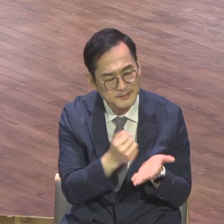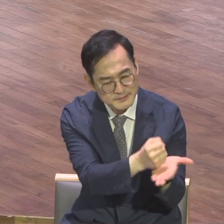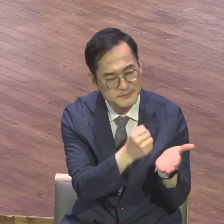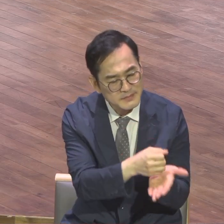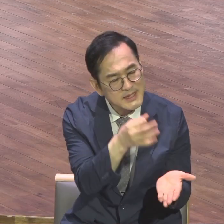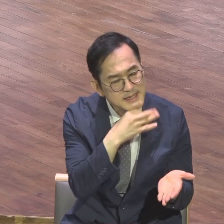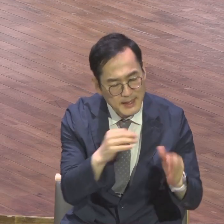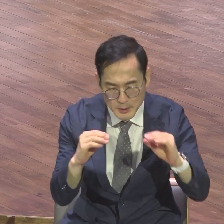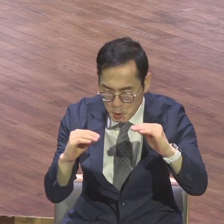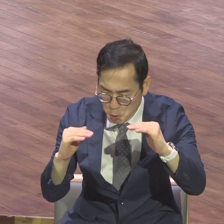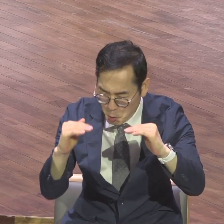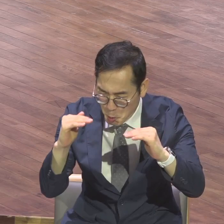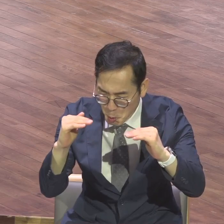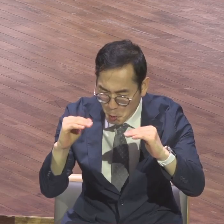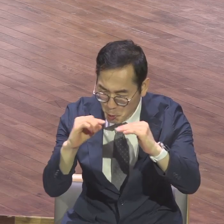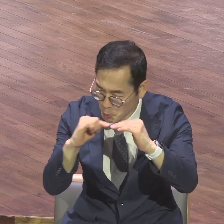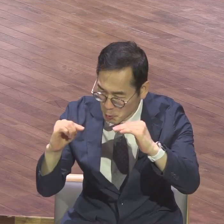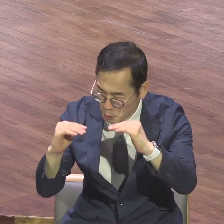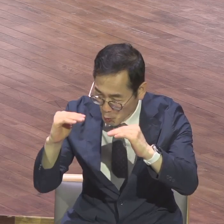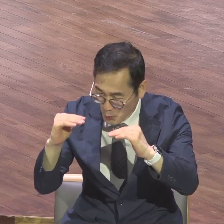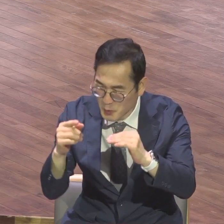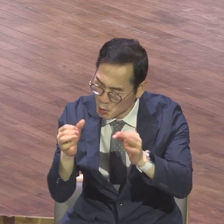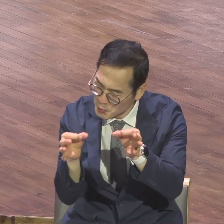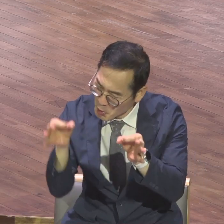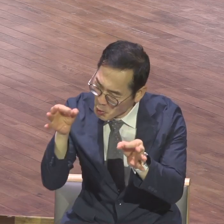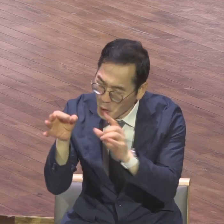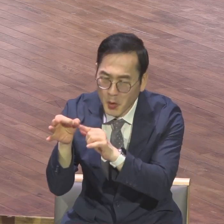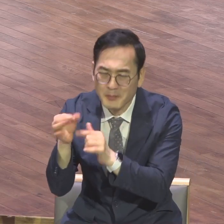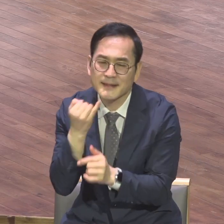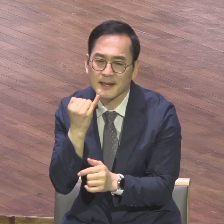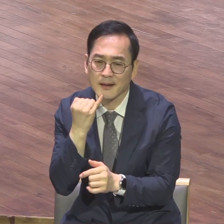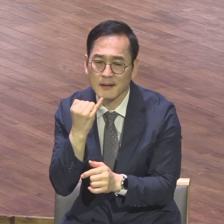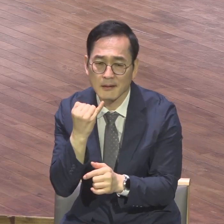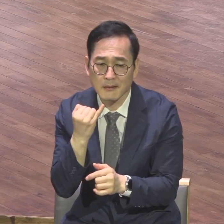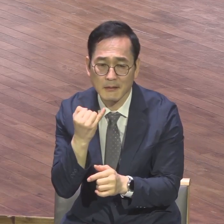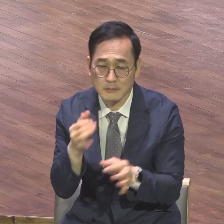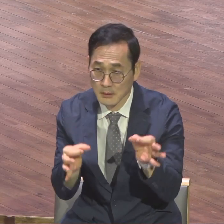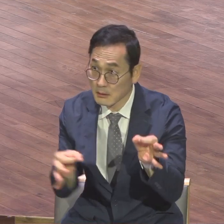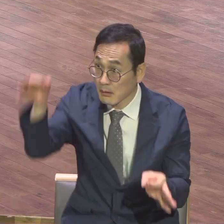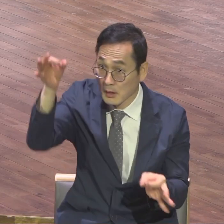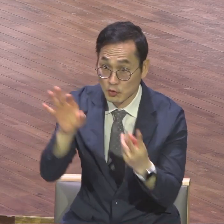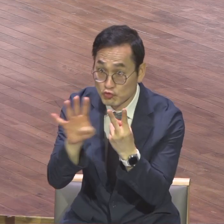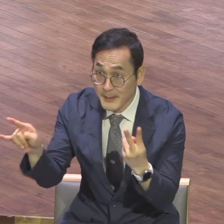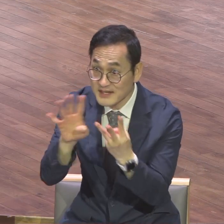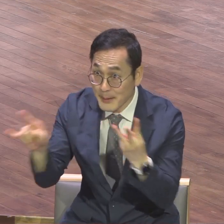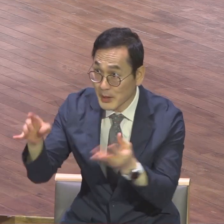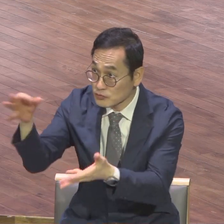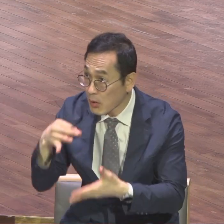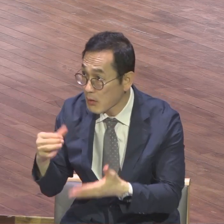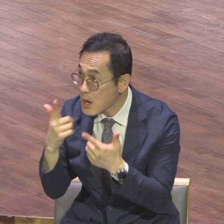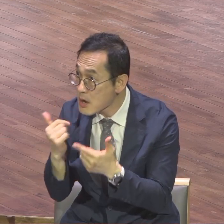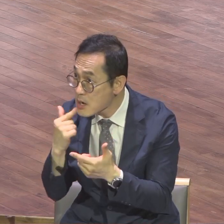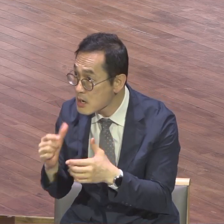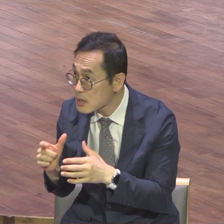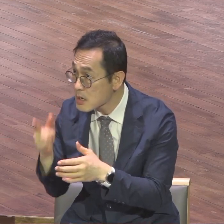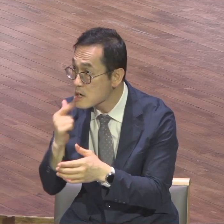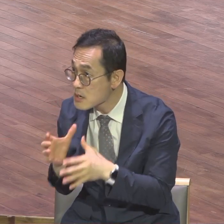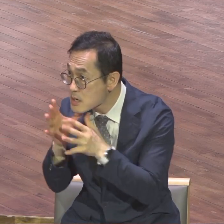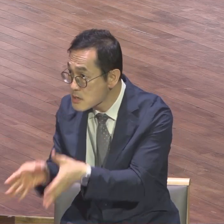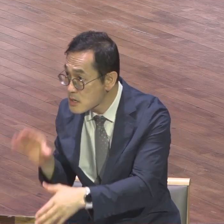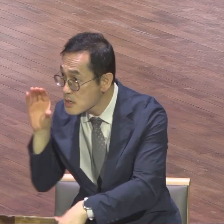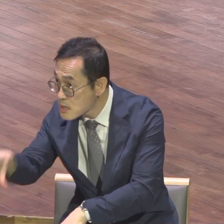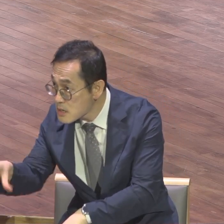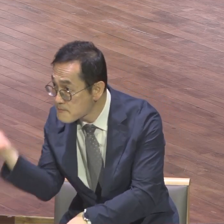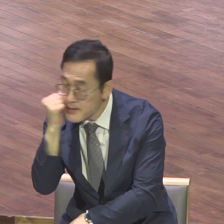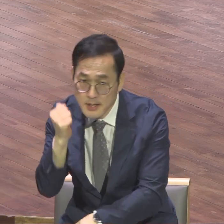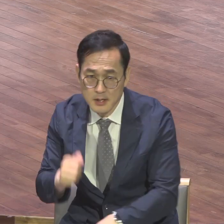건 이해해요. 근데 은행 이자보다 두 배다, 세 배다, 전부 사기예요. 오래 못 갑니다, 그거. 그걸 조금 더 이자 더